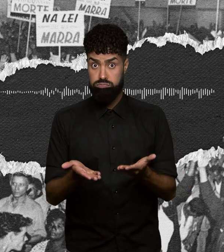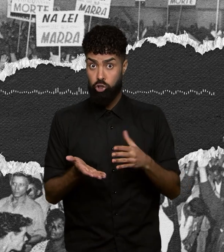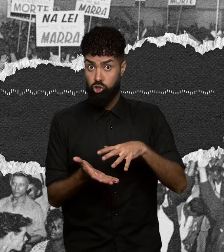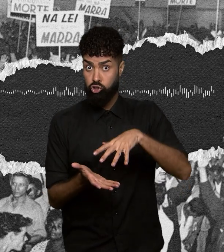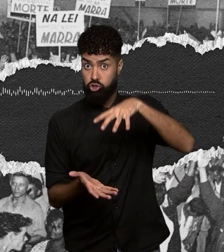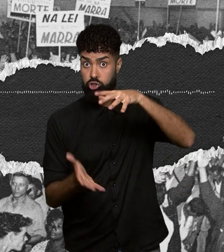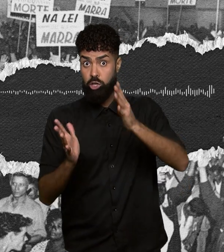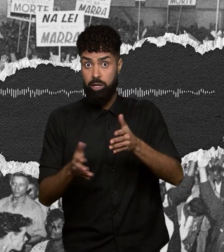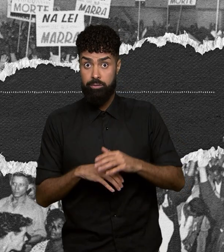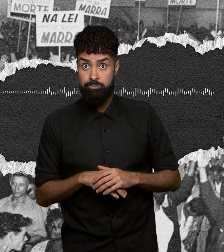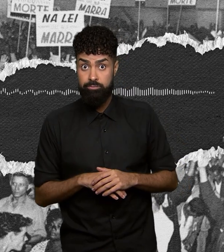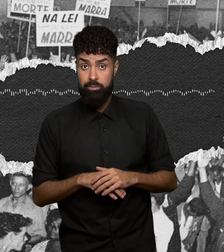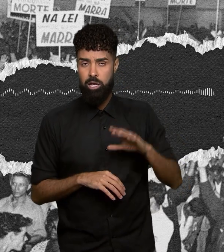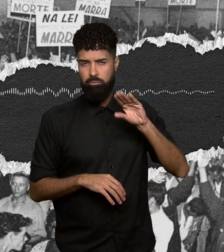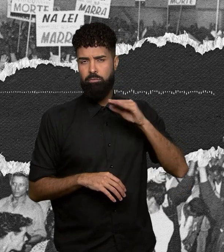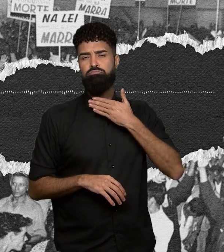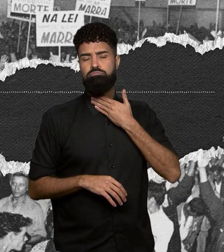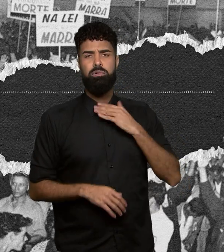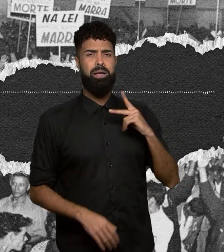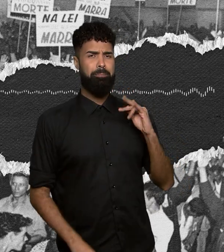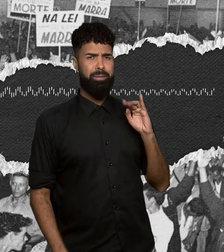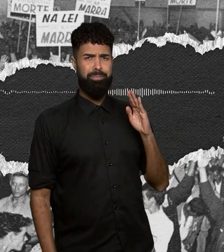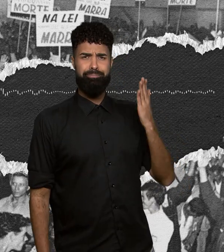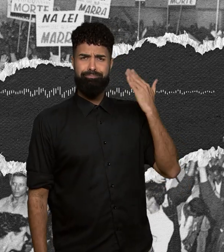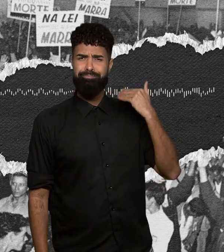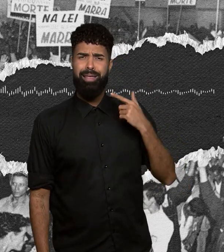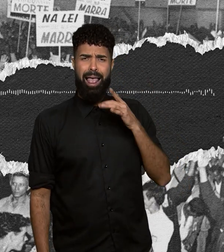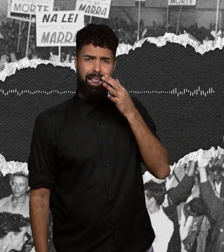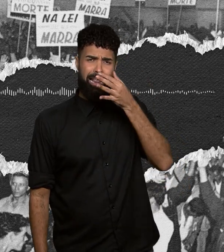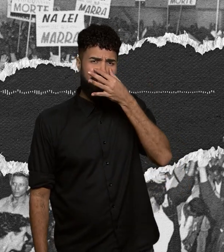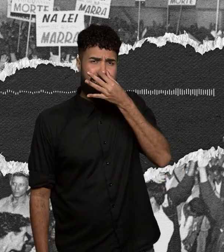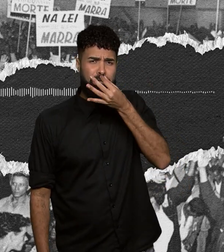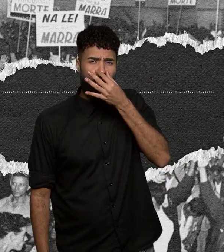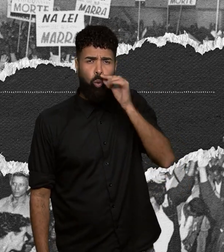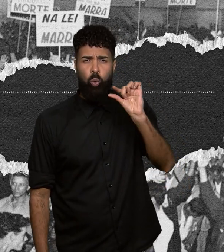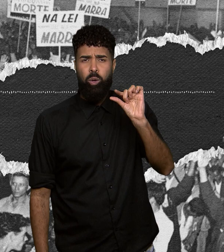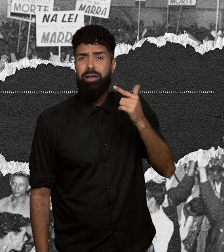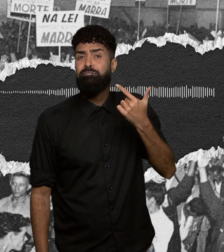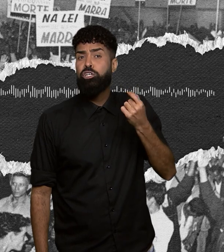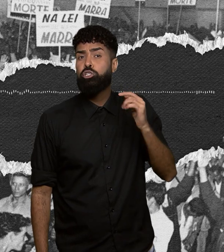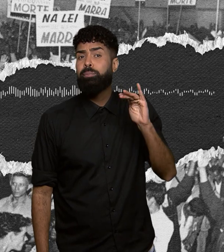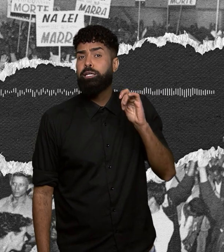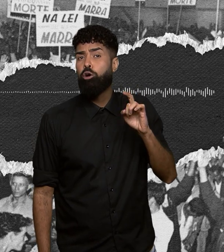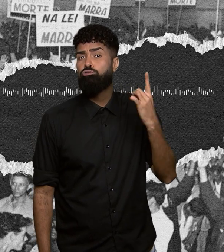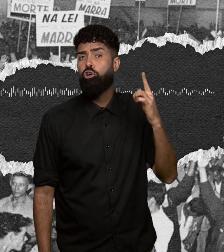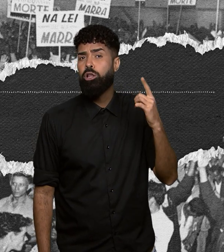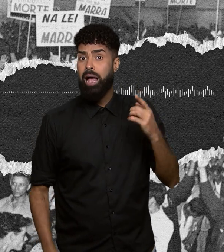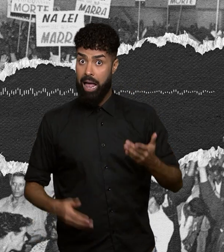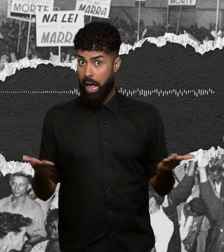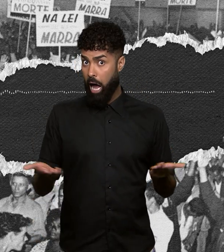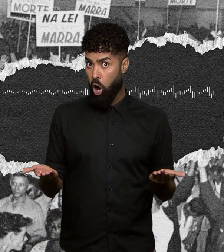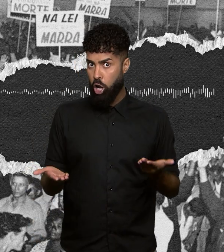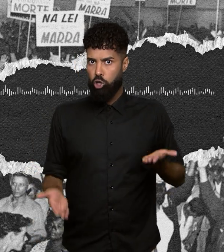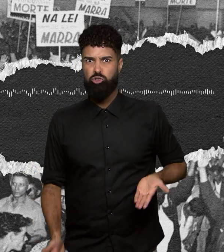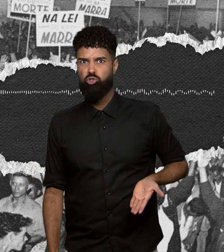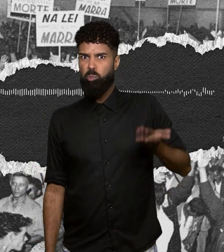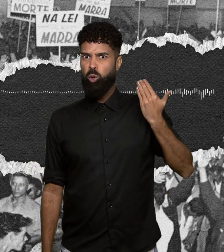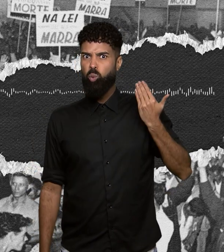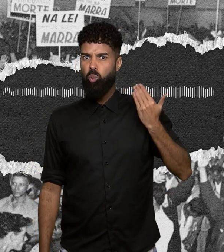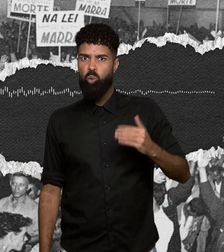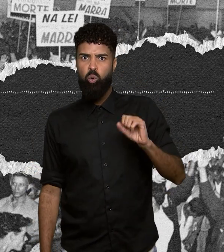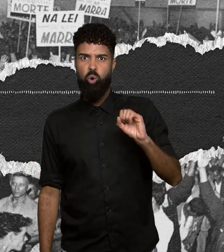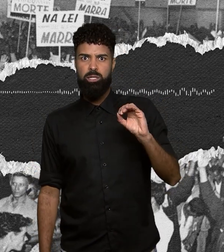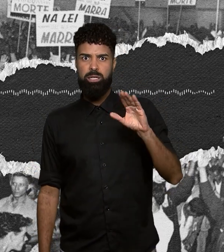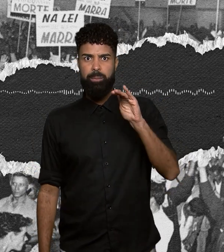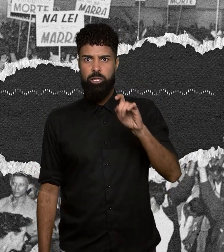produto interno bruto era quase ridículo 20 bilhões de dólares sal para 8 bilhões em